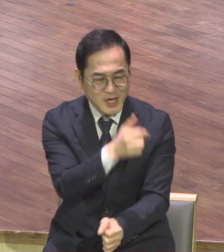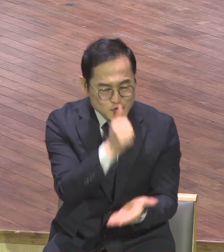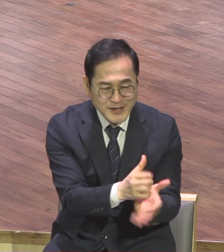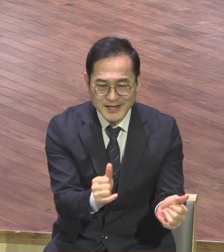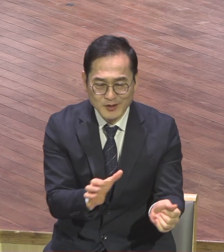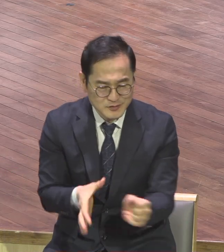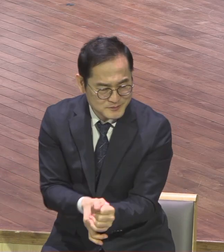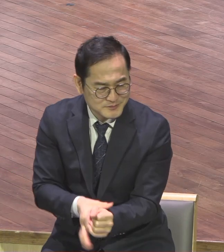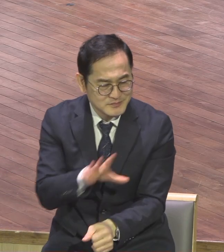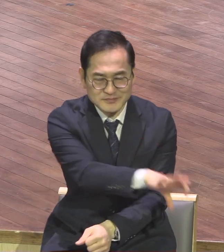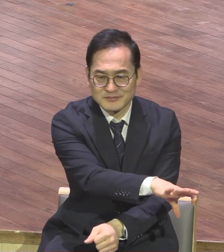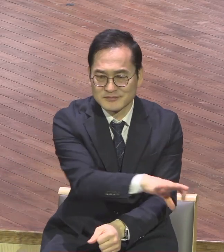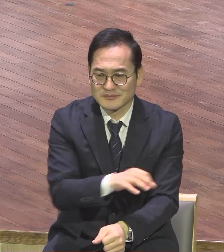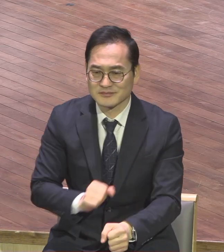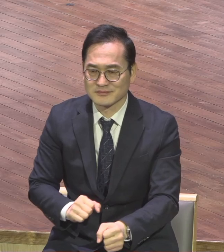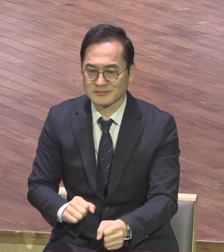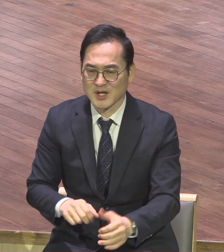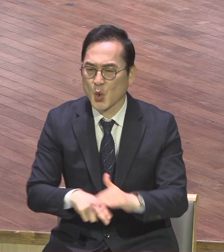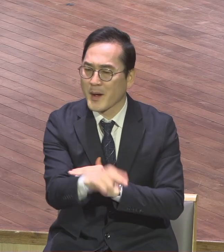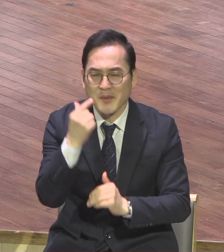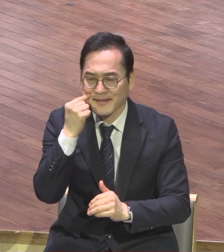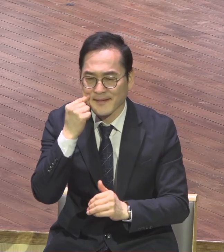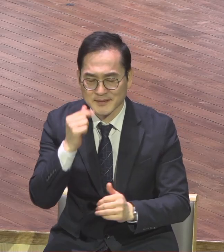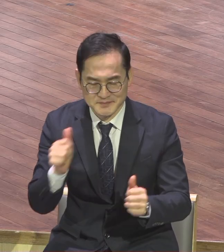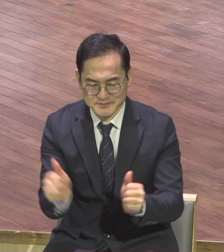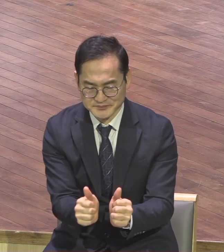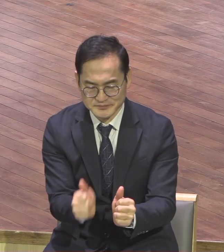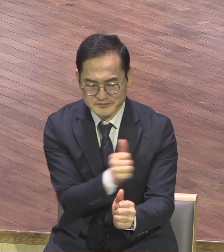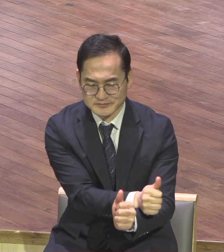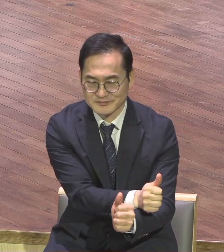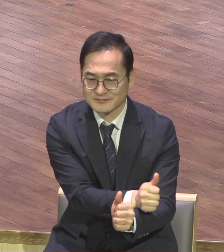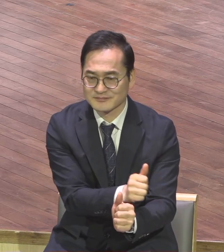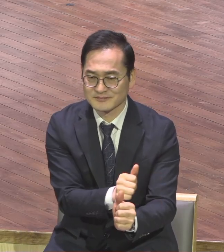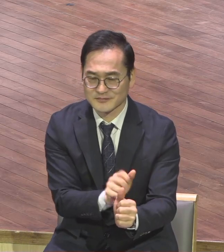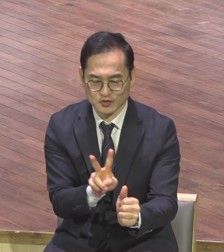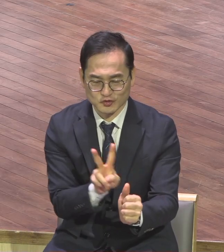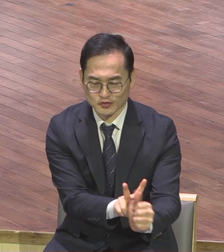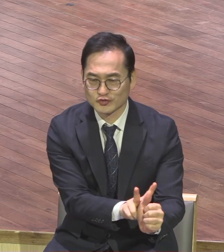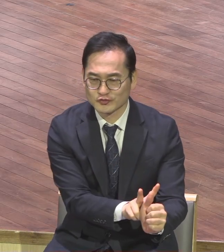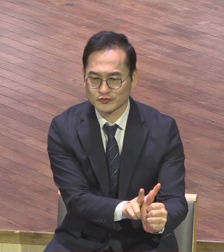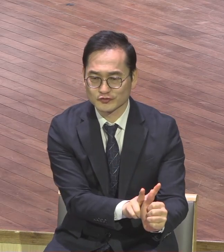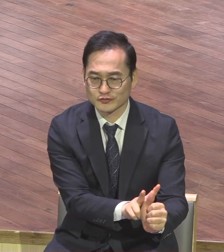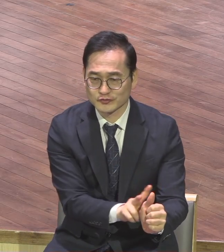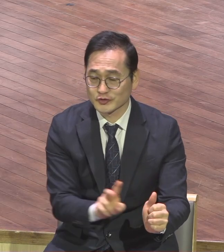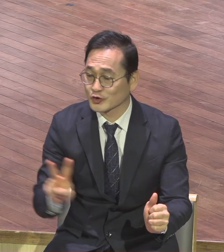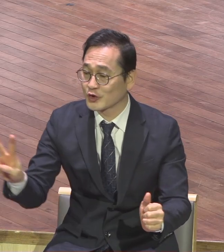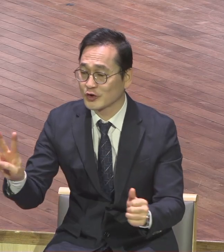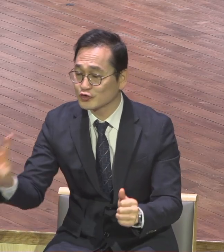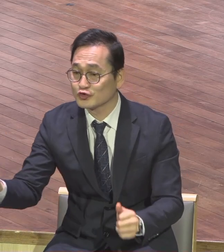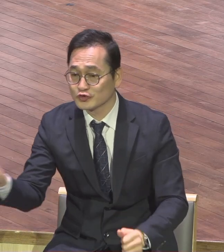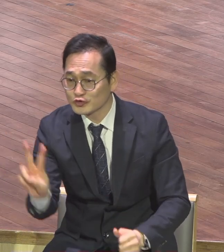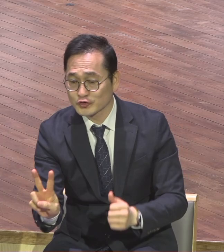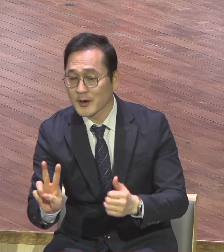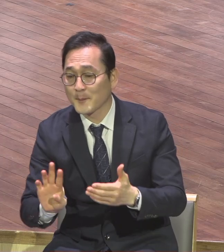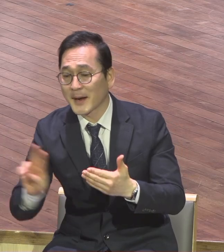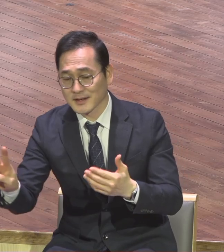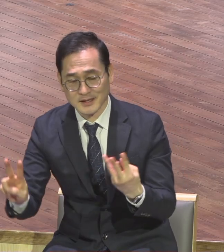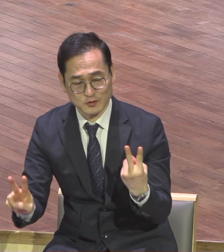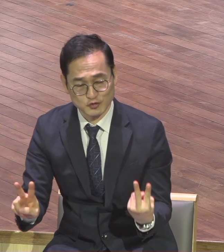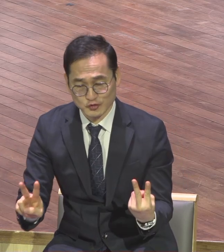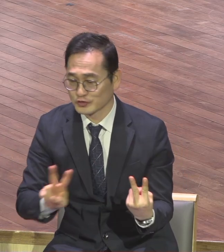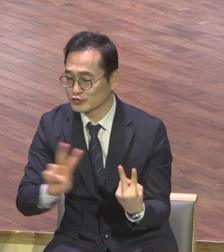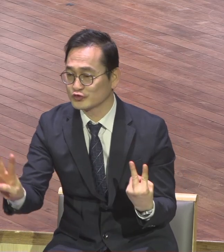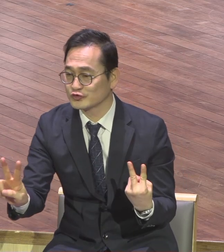같이 묶어버립니다. 딱 붙어있죠. 그리고 두 사람이 딱 보초를 섭니다. 그 네 사람이 그 죄수 한